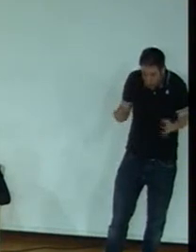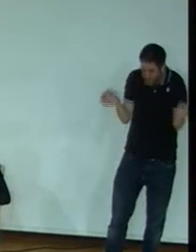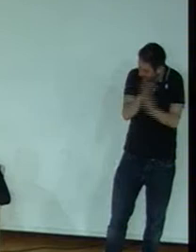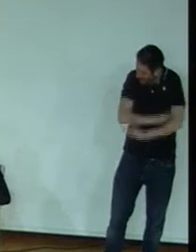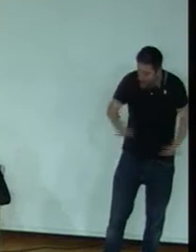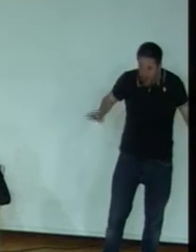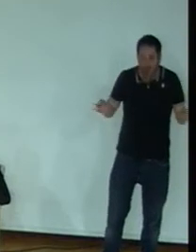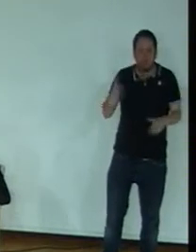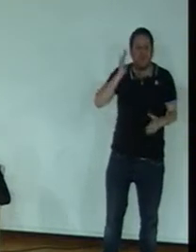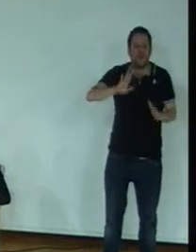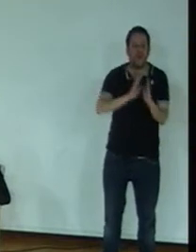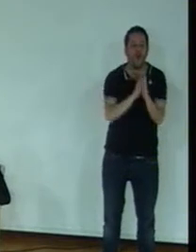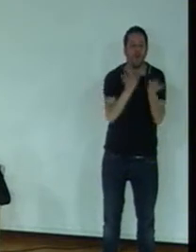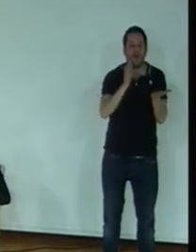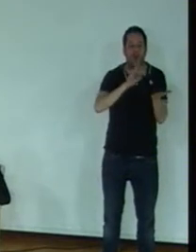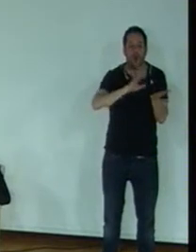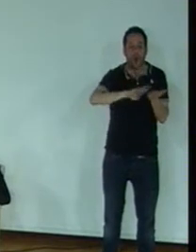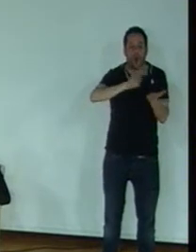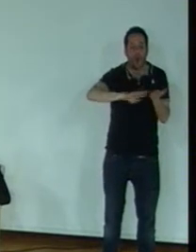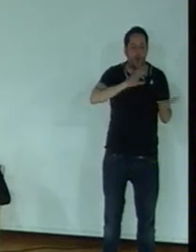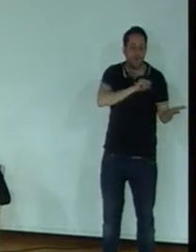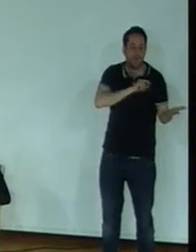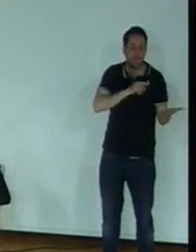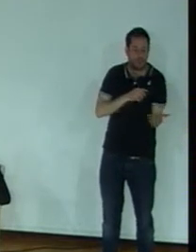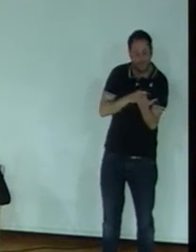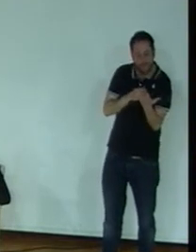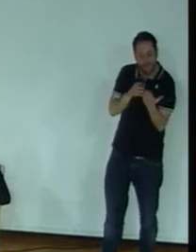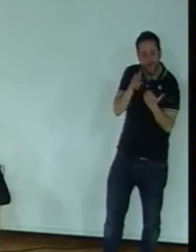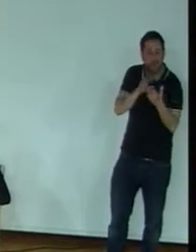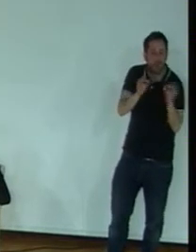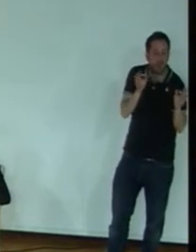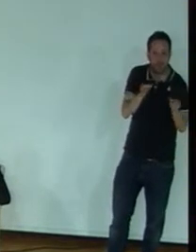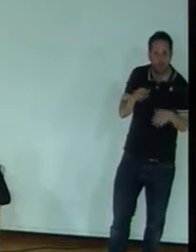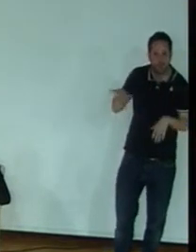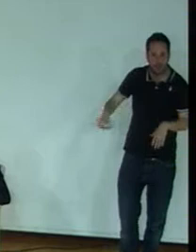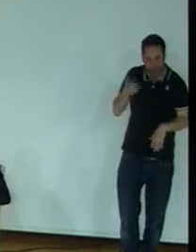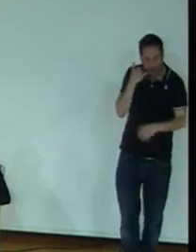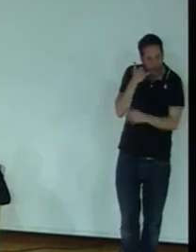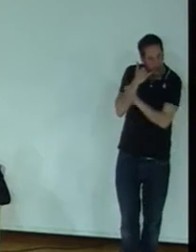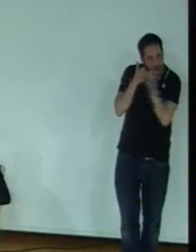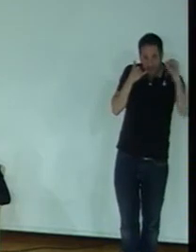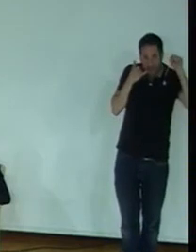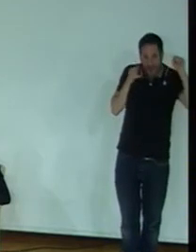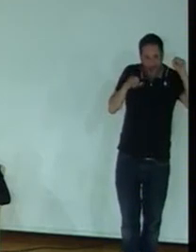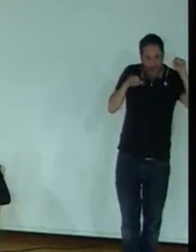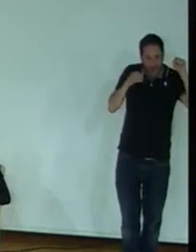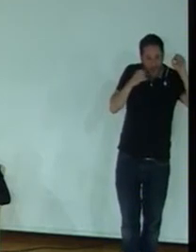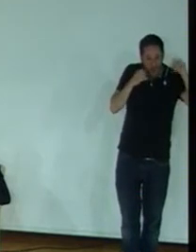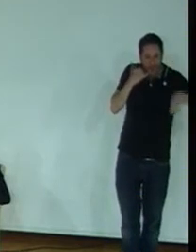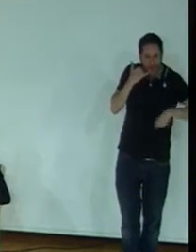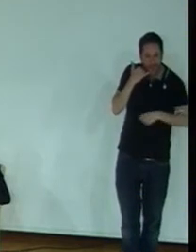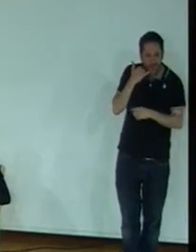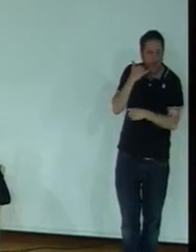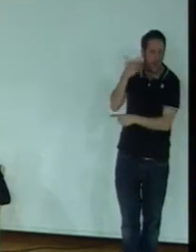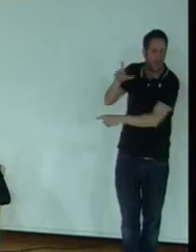les vieux romans policiers, les gens détectent qu'ils sont sur écoute parce qu'au moment où ils décrochent, il y a un petit clic, c'est l'enregistreur qui se met en